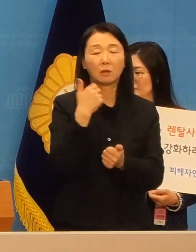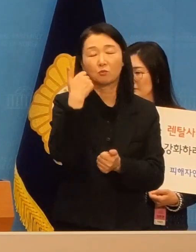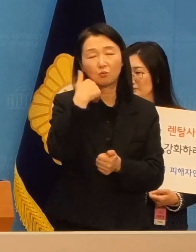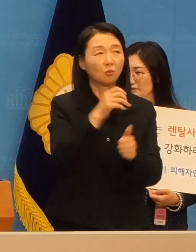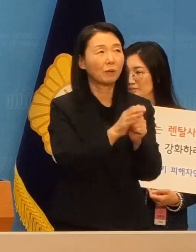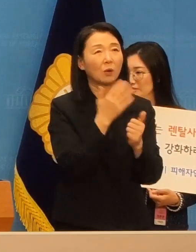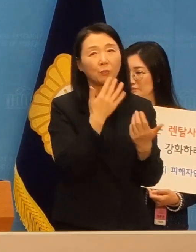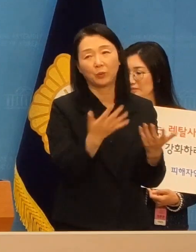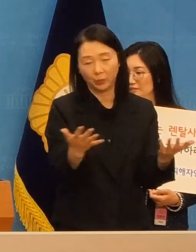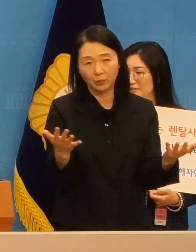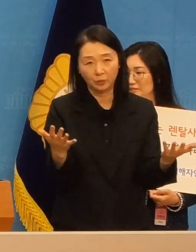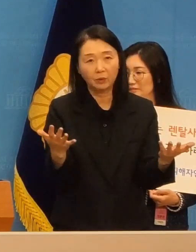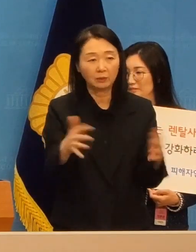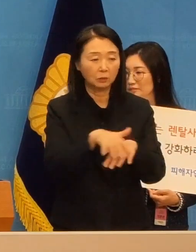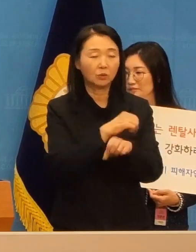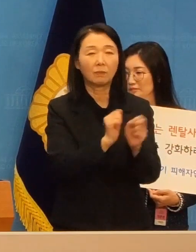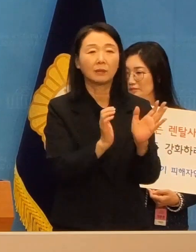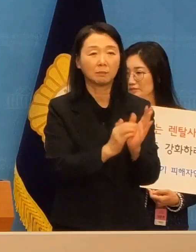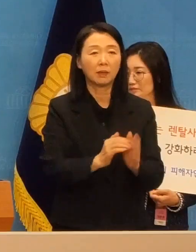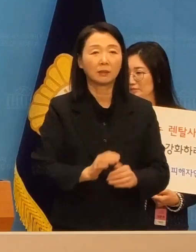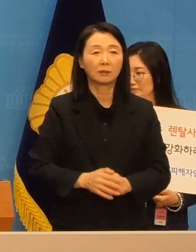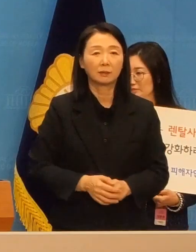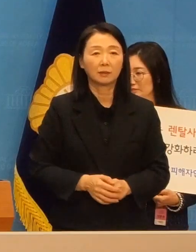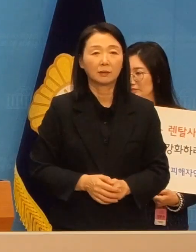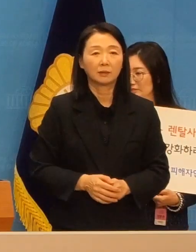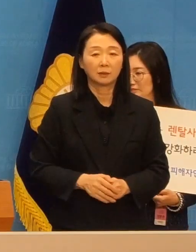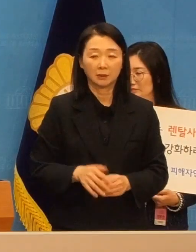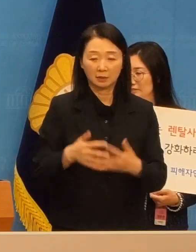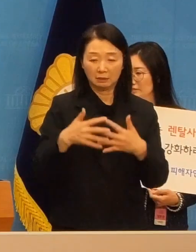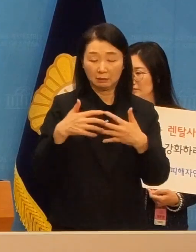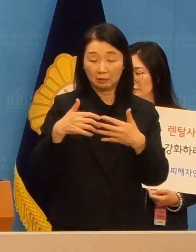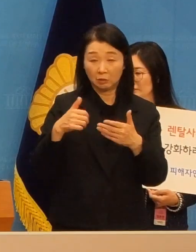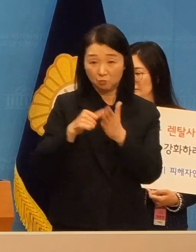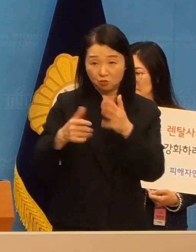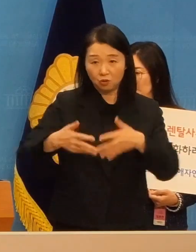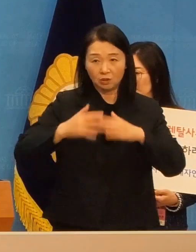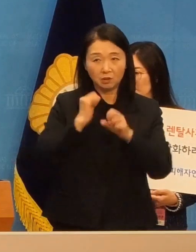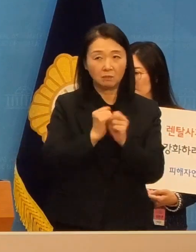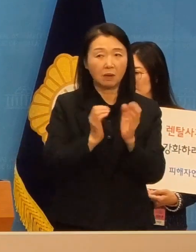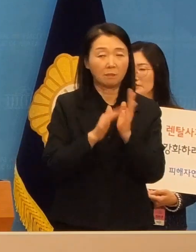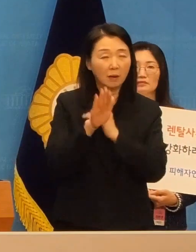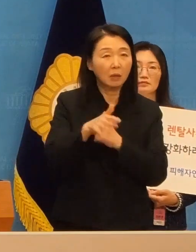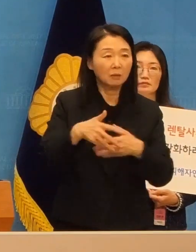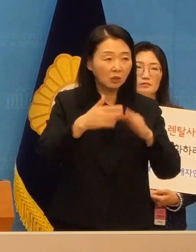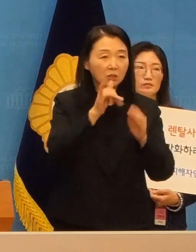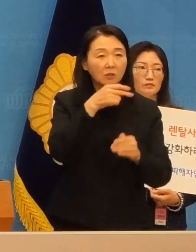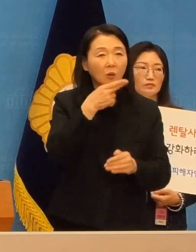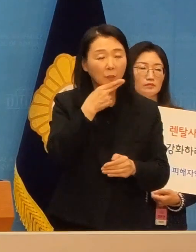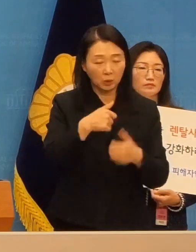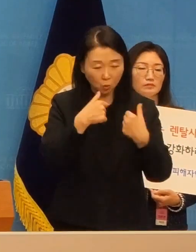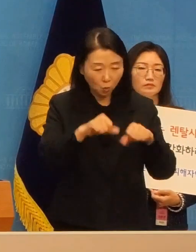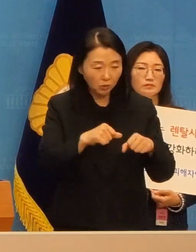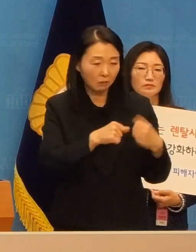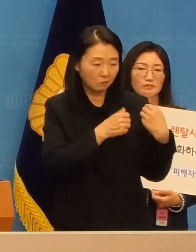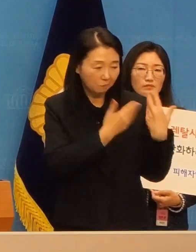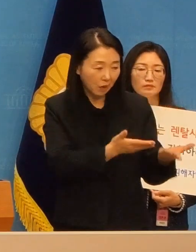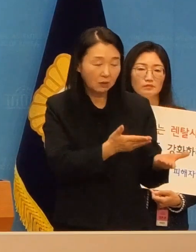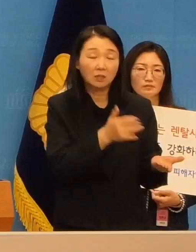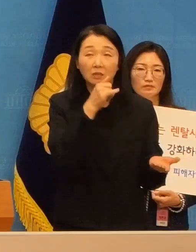지지 않을 구조를 만들었습니다. 장비가 설치되지 않았든 고장나